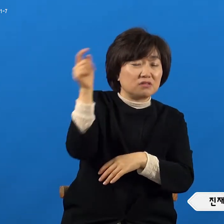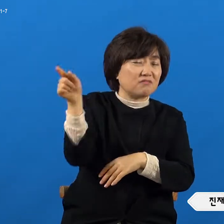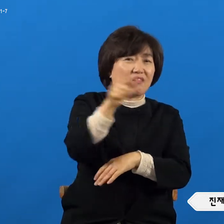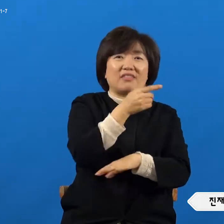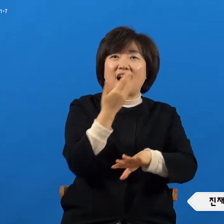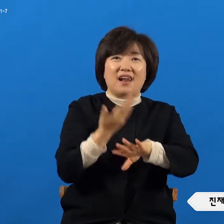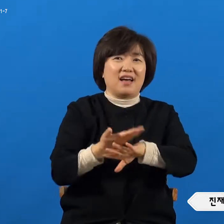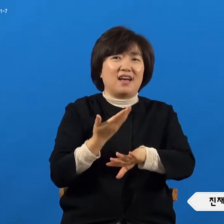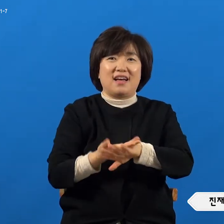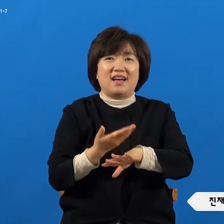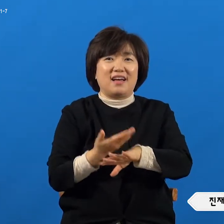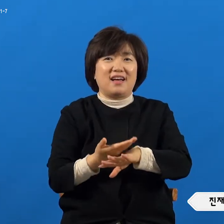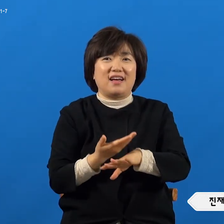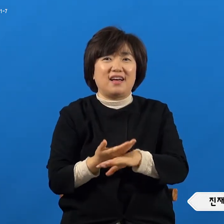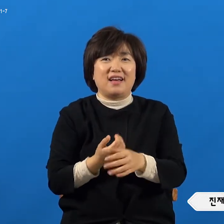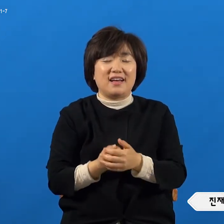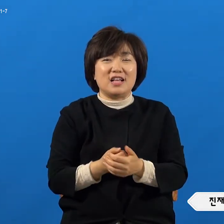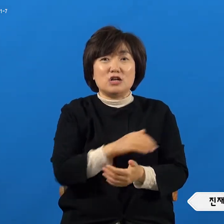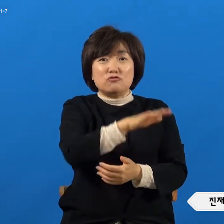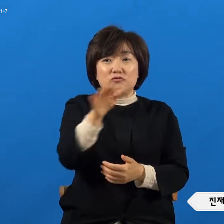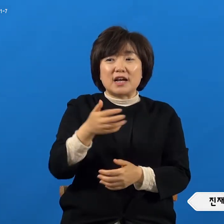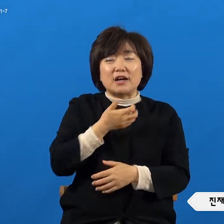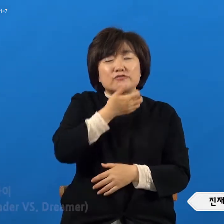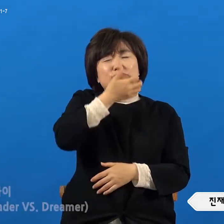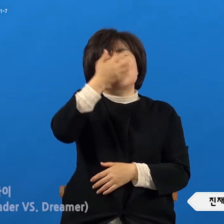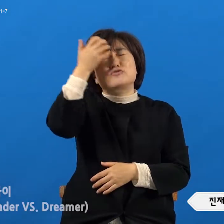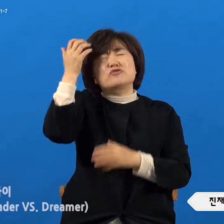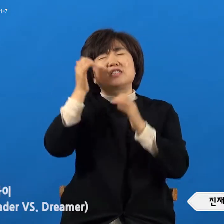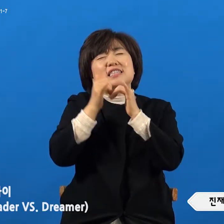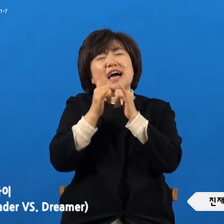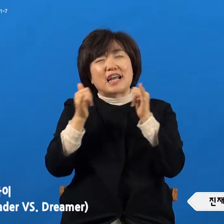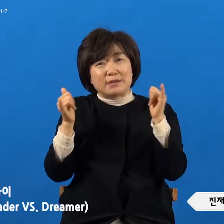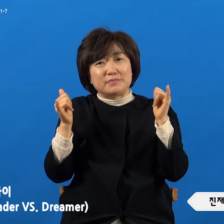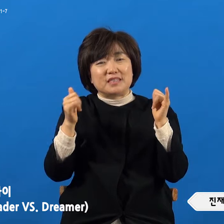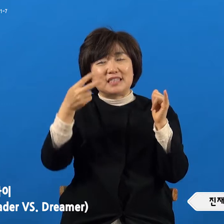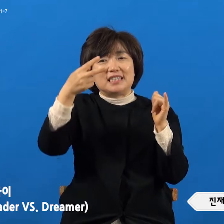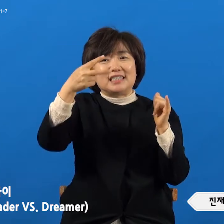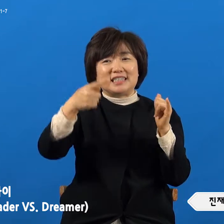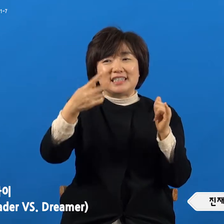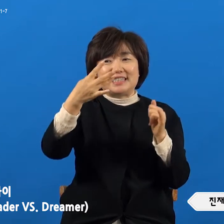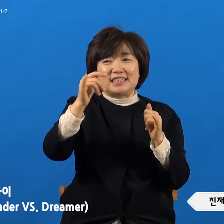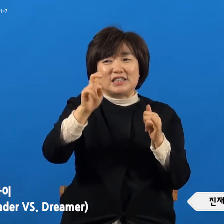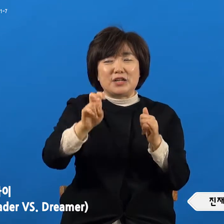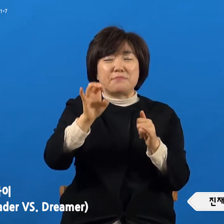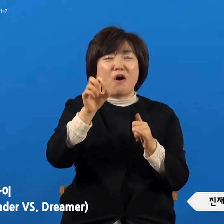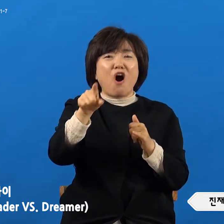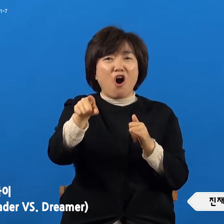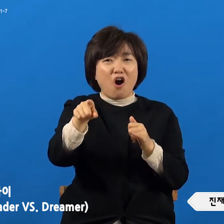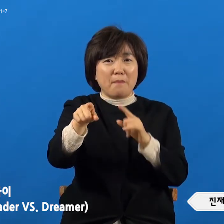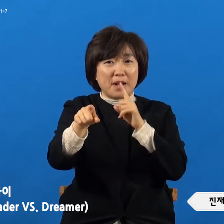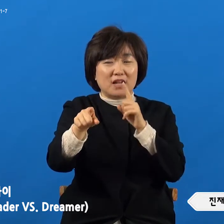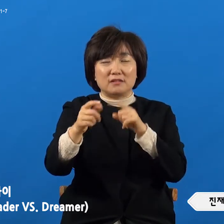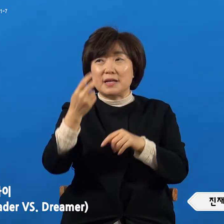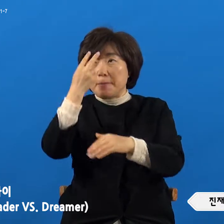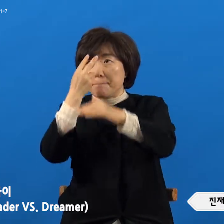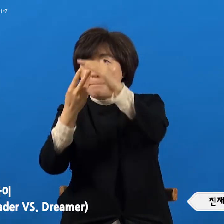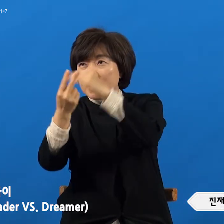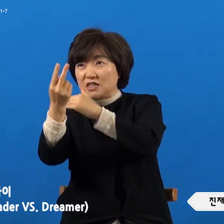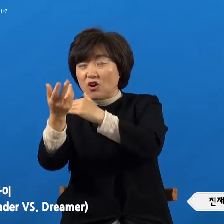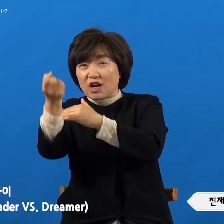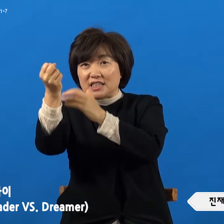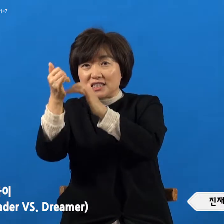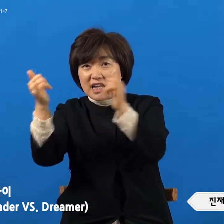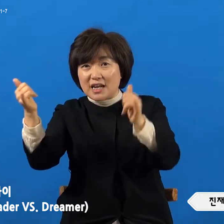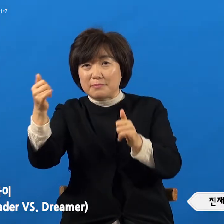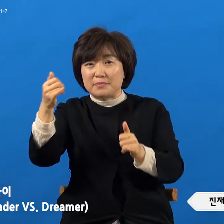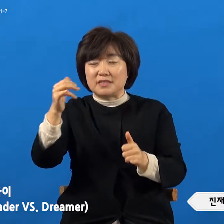다르다고 생각합니다. 우리가 꿈을 꾸는 사람을 드리머라고 이야기한다면 비전을 가진 사람을